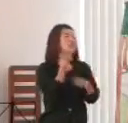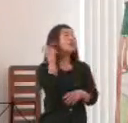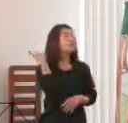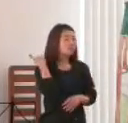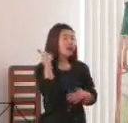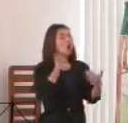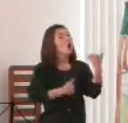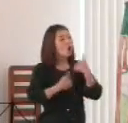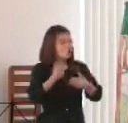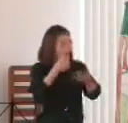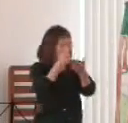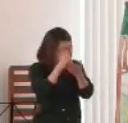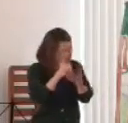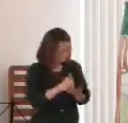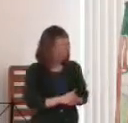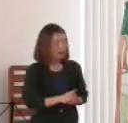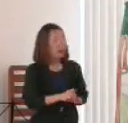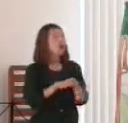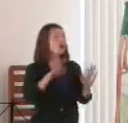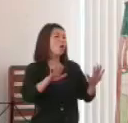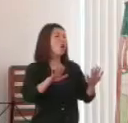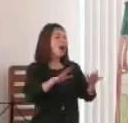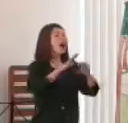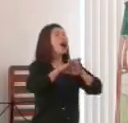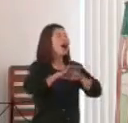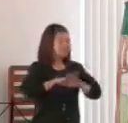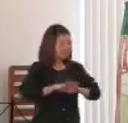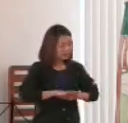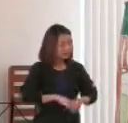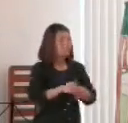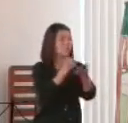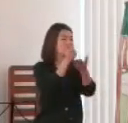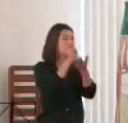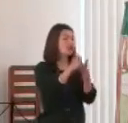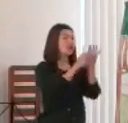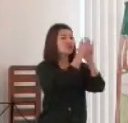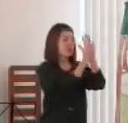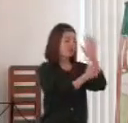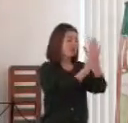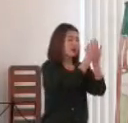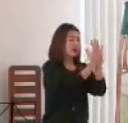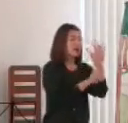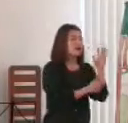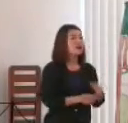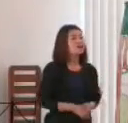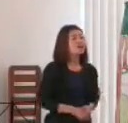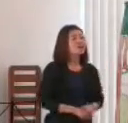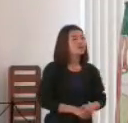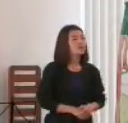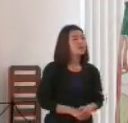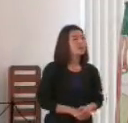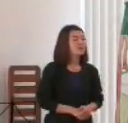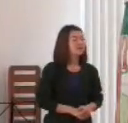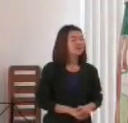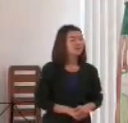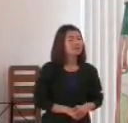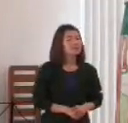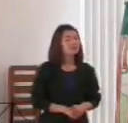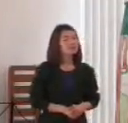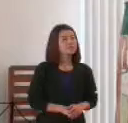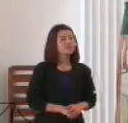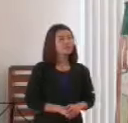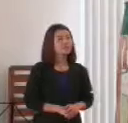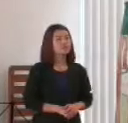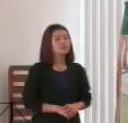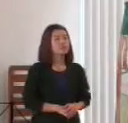である、今日は安心の訪れであるという、お話でありますけれども、ご存知のように、2日前